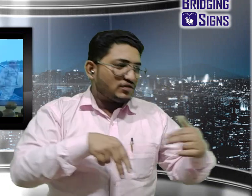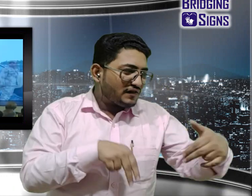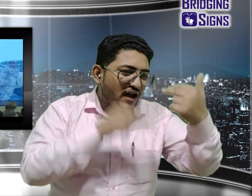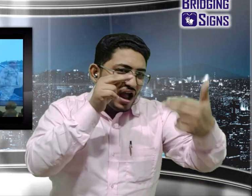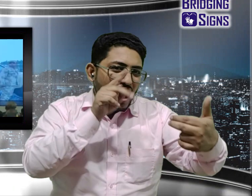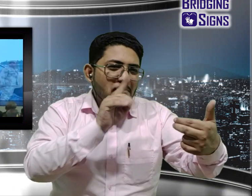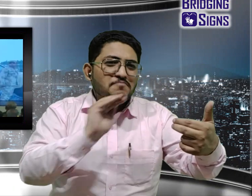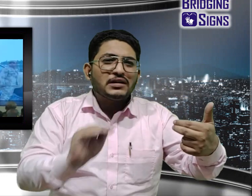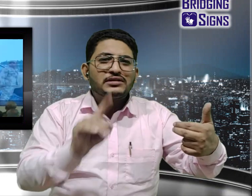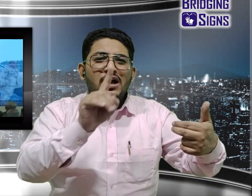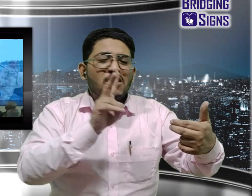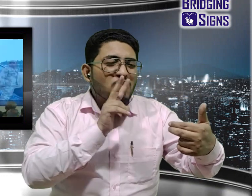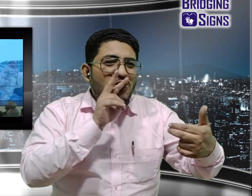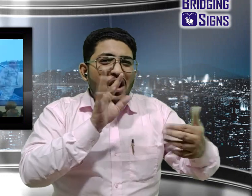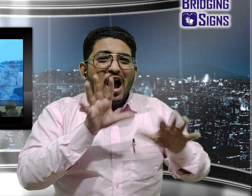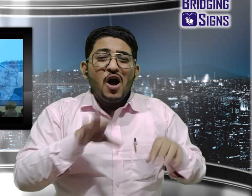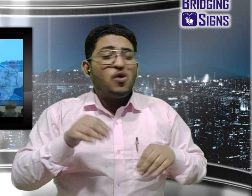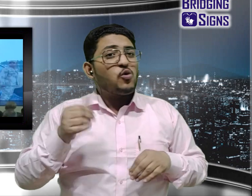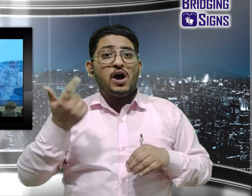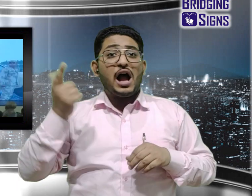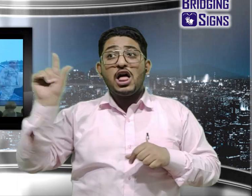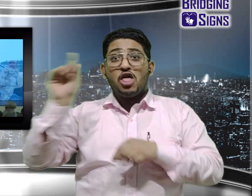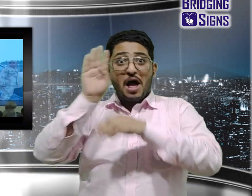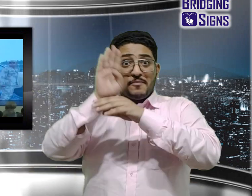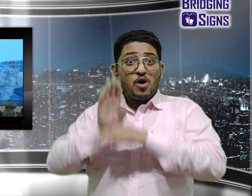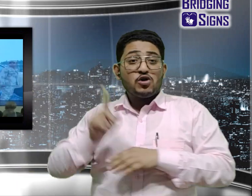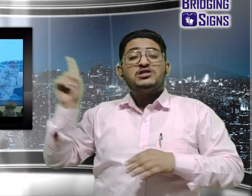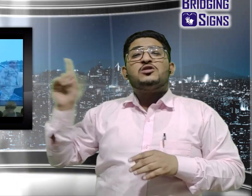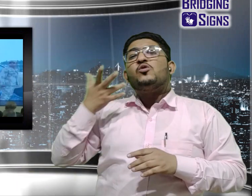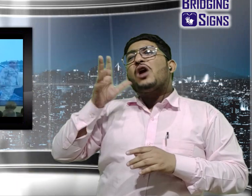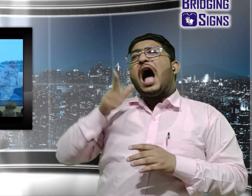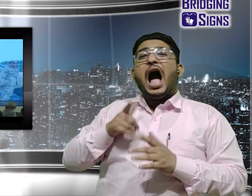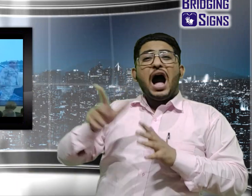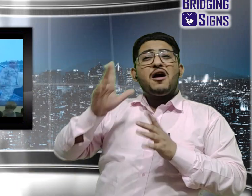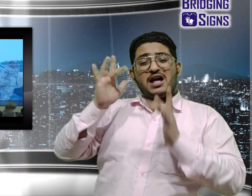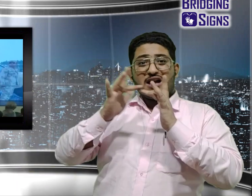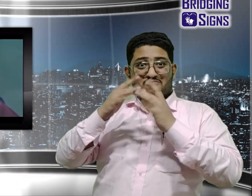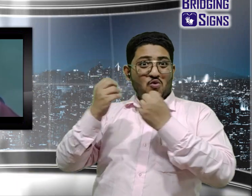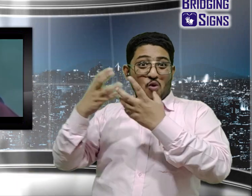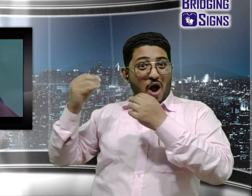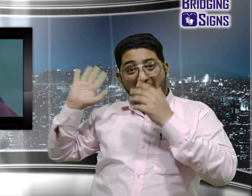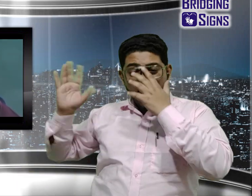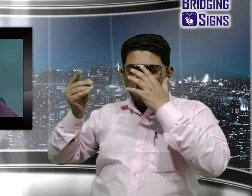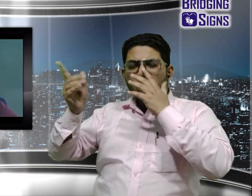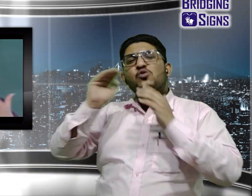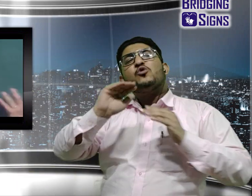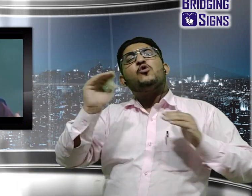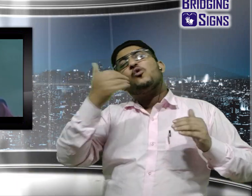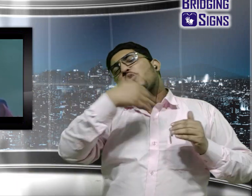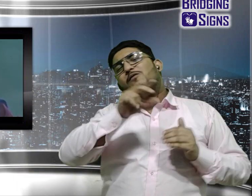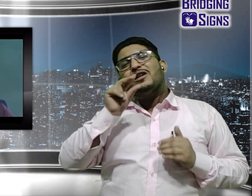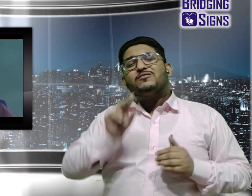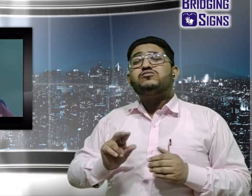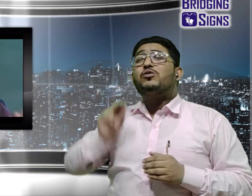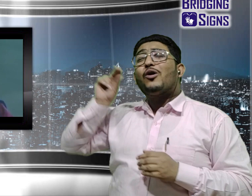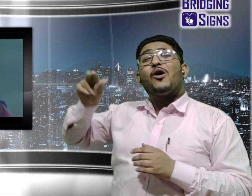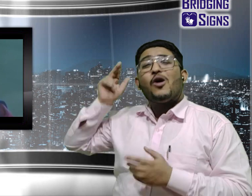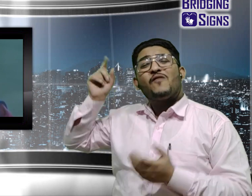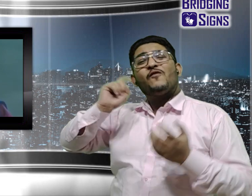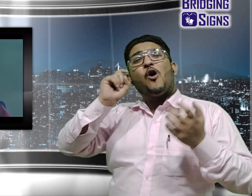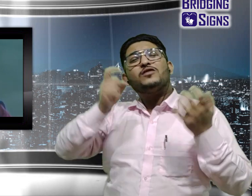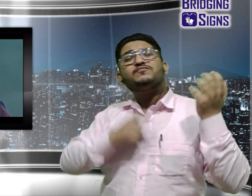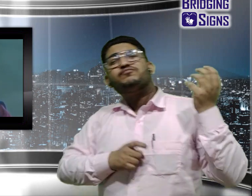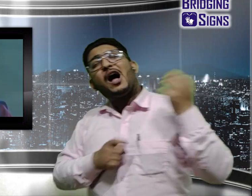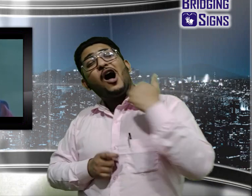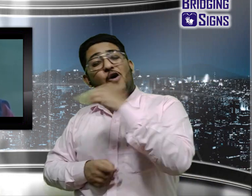वीडियो कॉल करने की। उसको एक कॉन्फिडेंस होना चाहिए कि जिधर मर्जी वो है, उसके जिधर मर्जी जिसके बच्चे हैं, जिस मर्जी टाउन में हैं, जिधर जिस